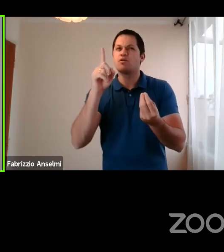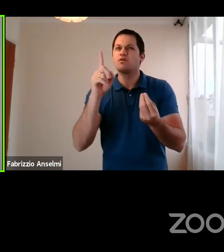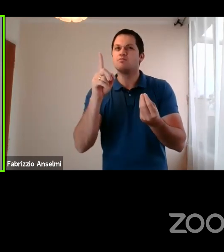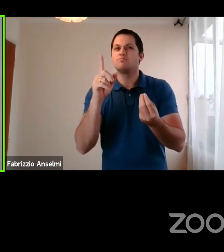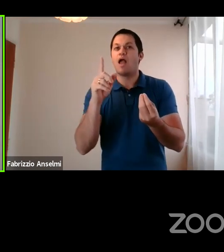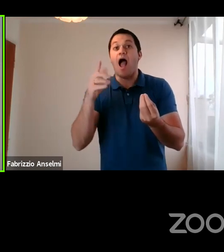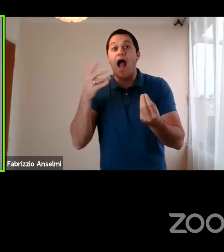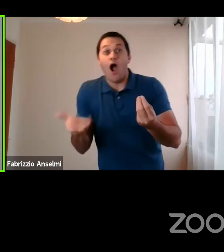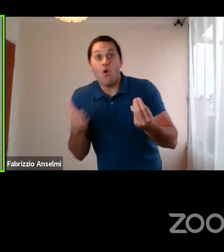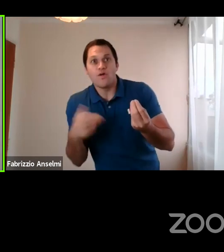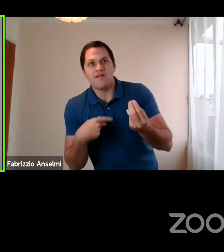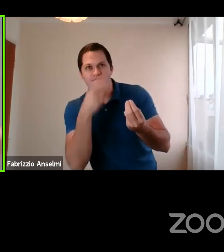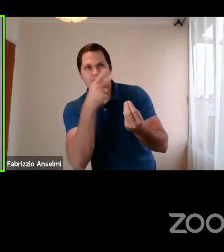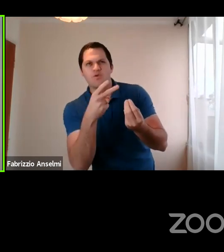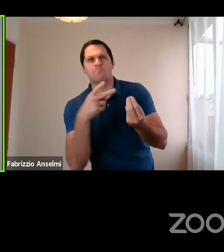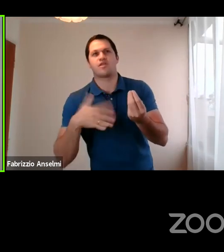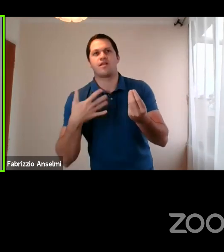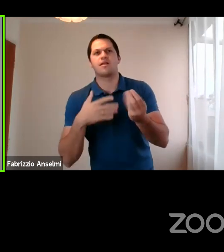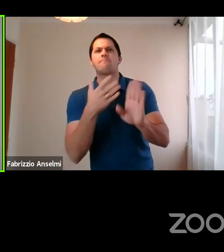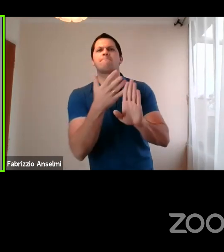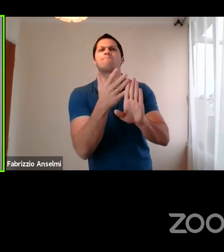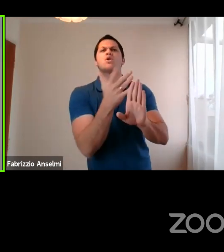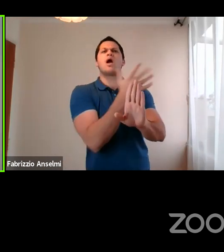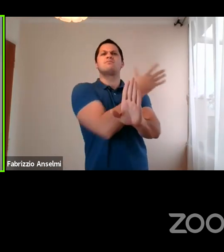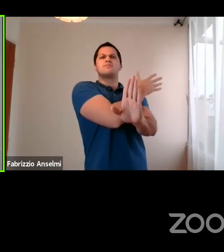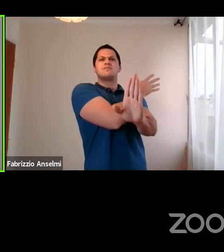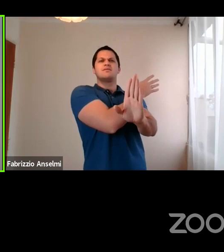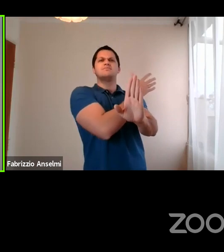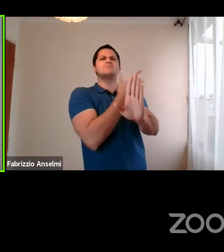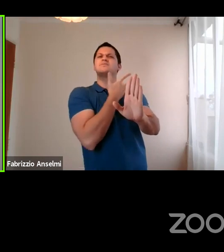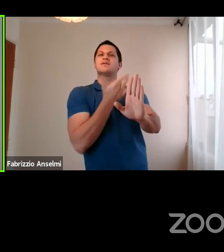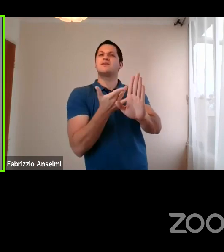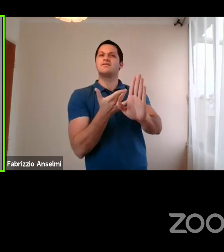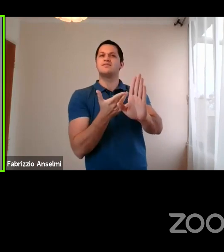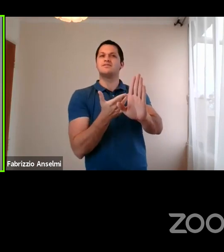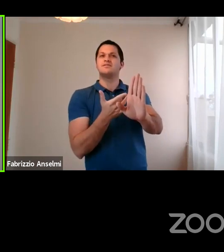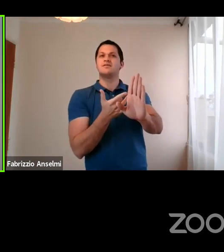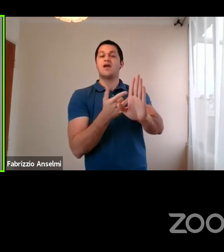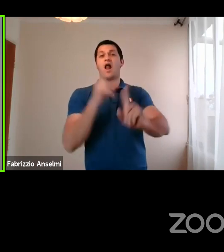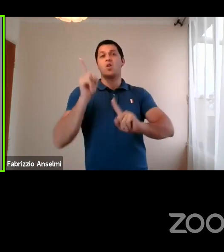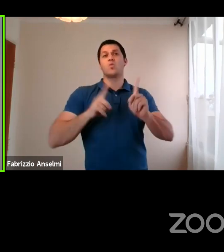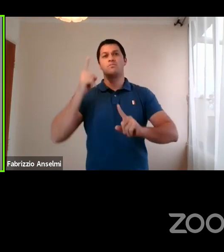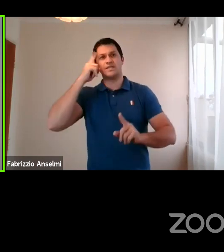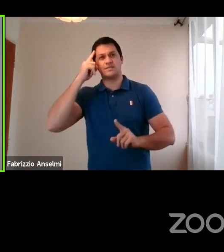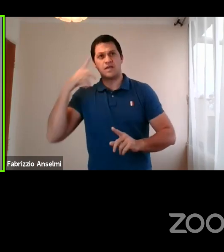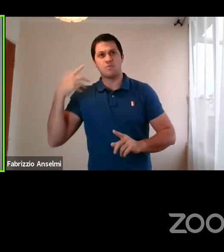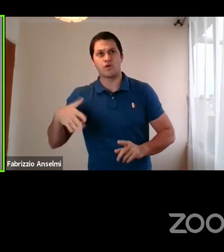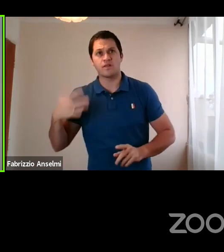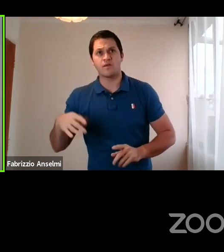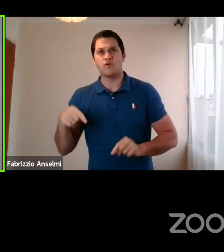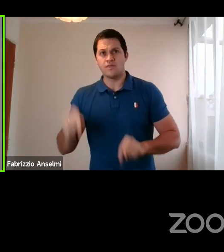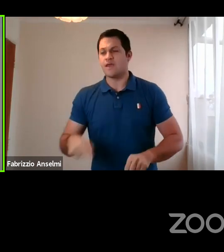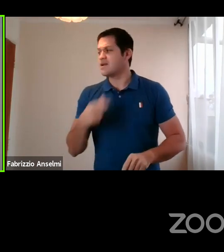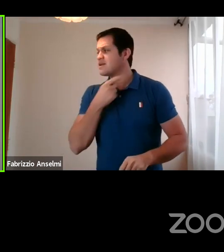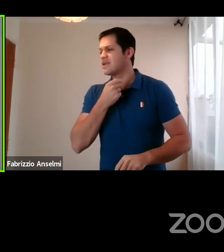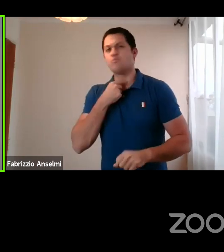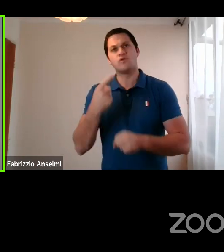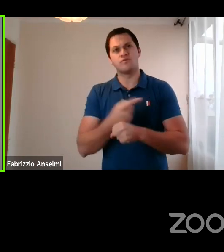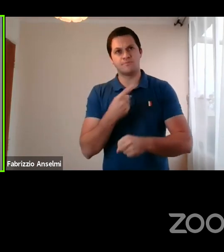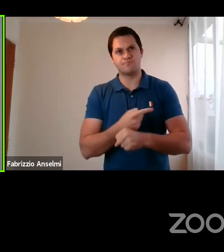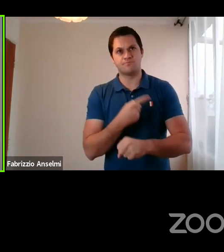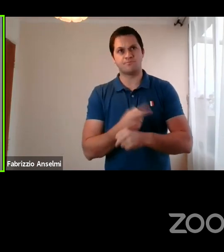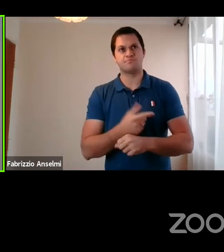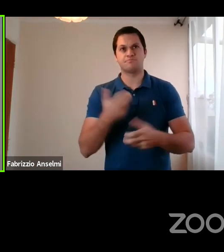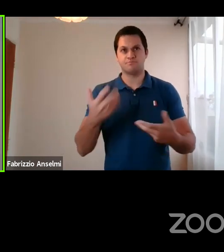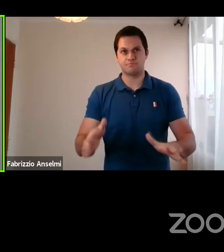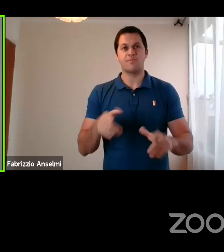¿por qué no es importante? ¿Para quién no fue importante? Esas son las preguntas que queremos como comentar el día de hoy, ¿ya? Esta fue la